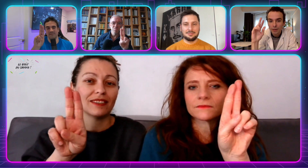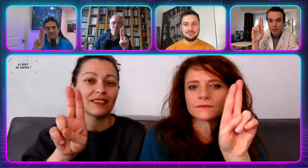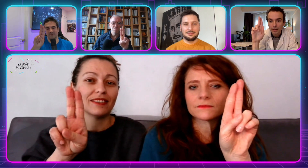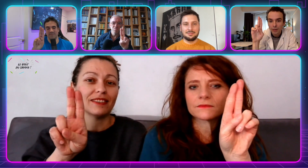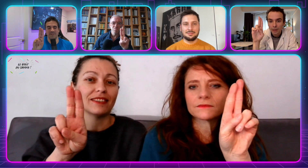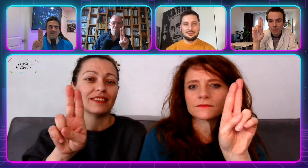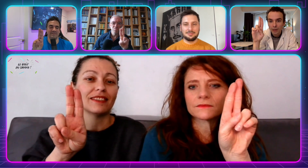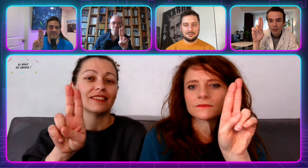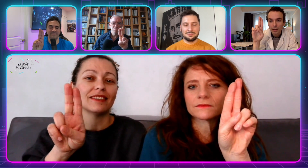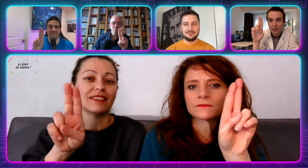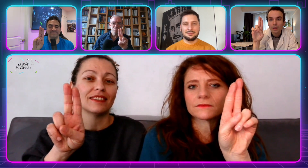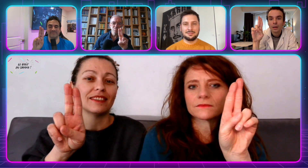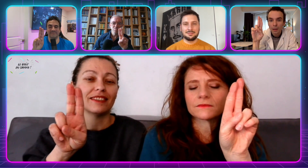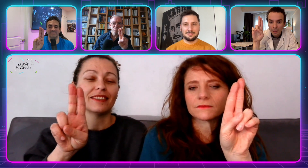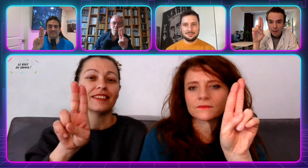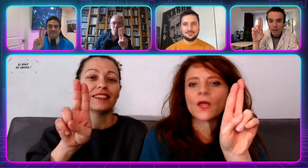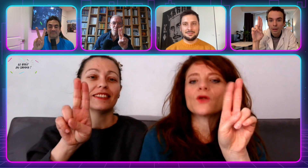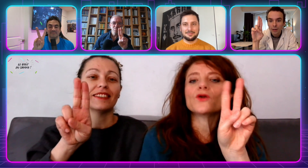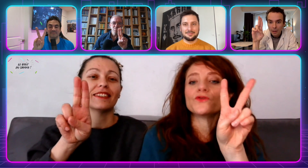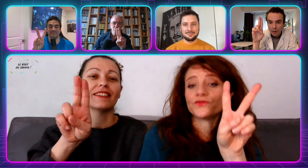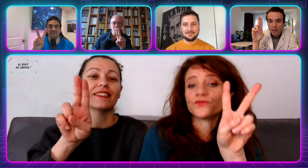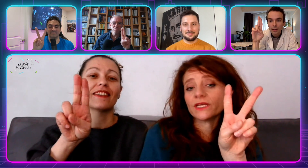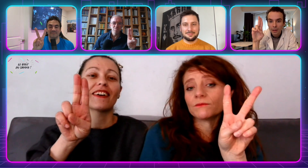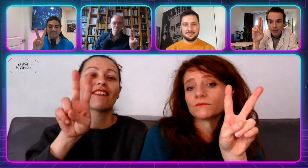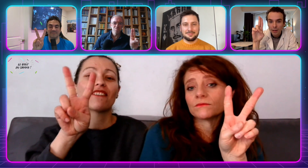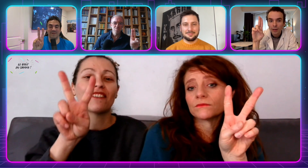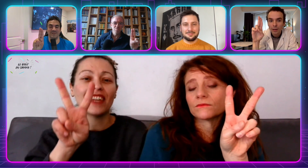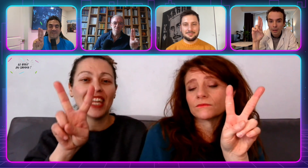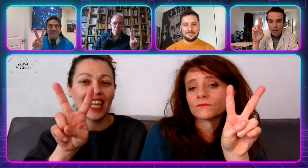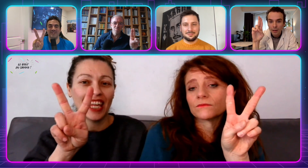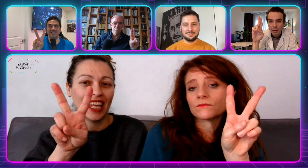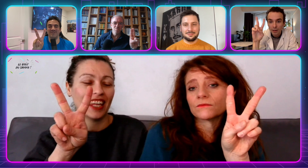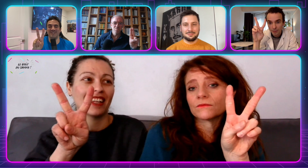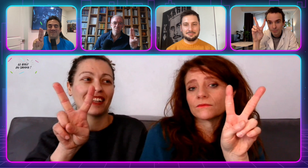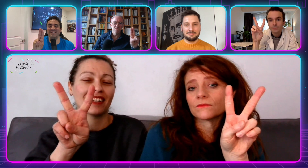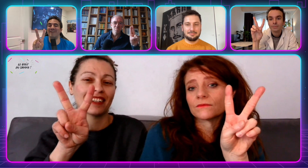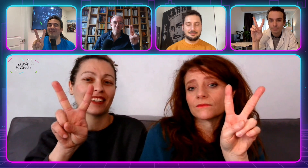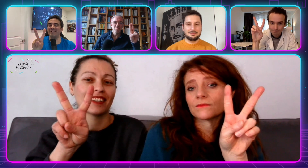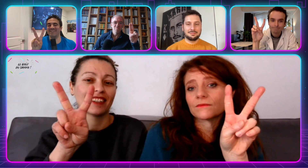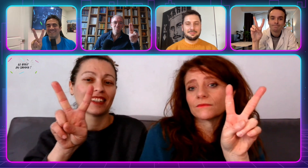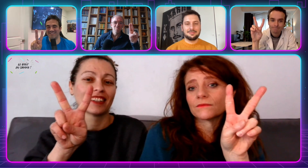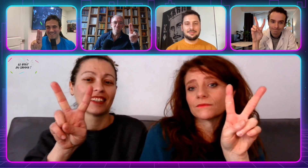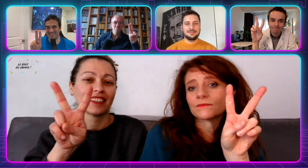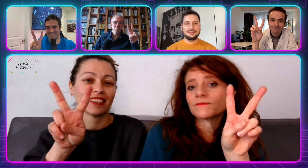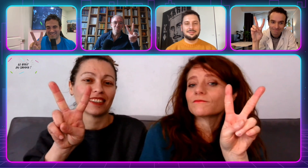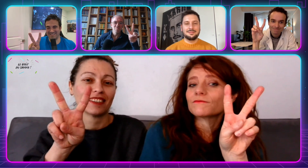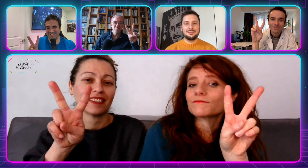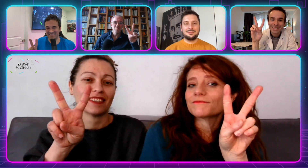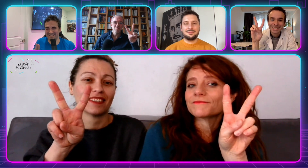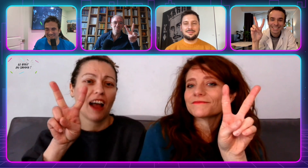Oui, on imagine, oui. Le V. Ouais, je l'avais déjà, tu vois, je l'ai deviné avant.